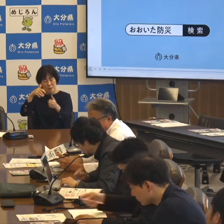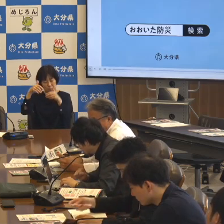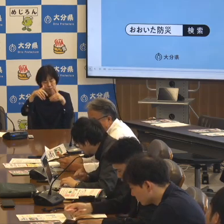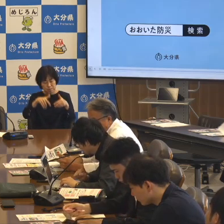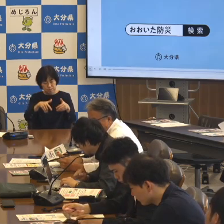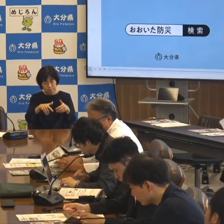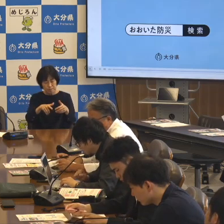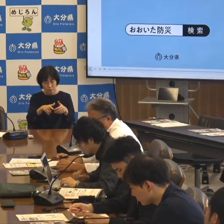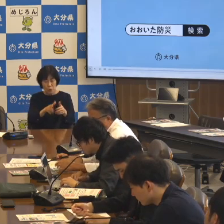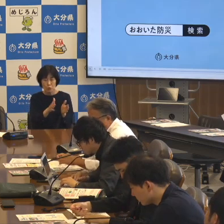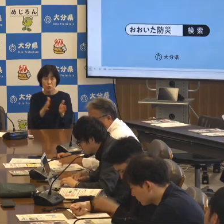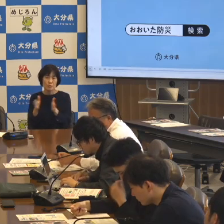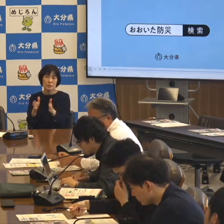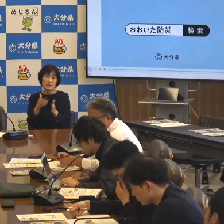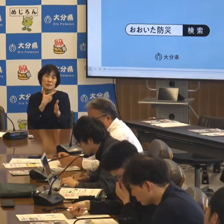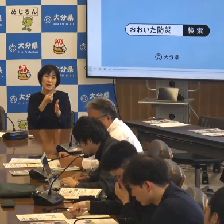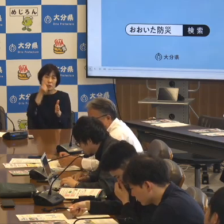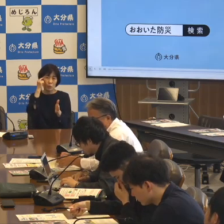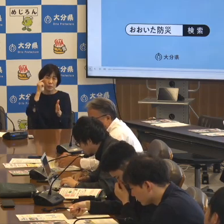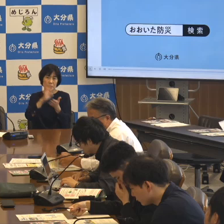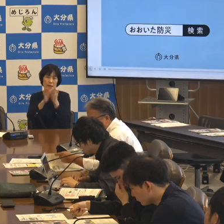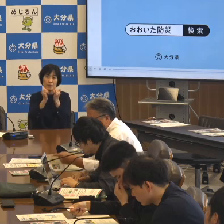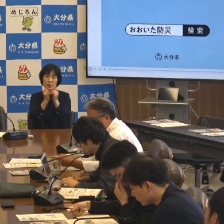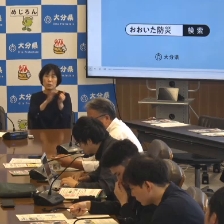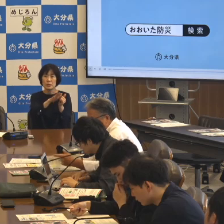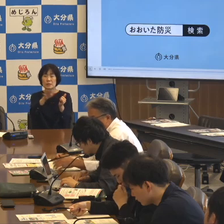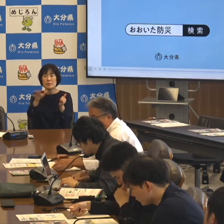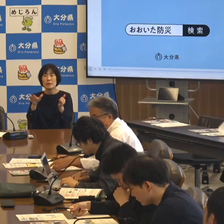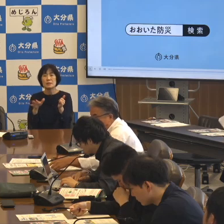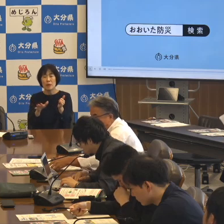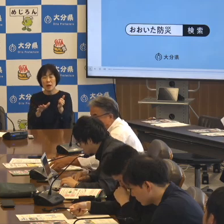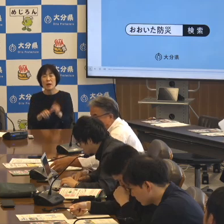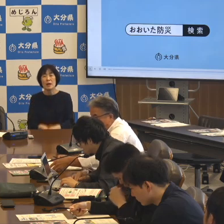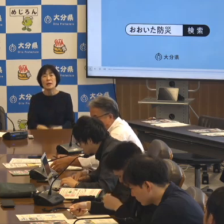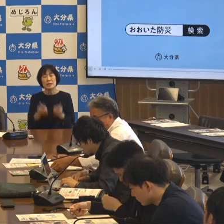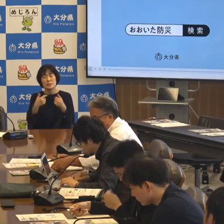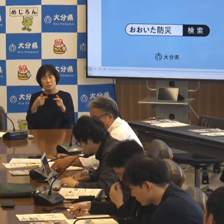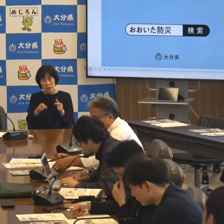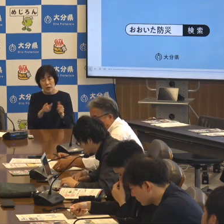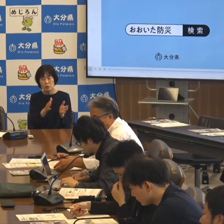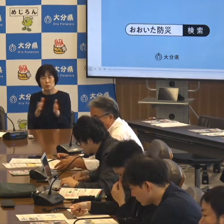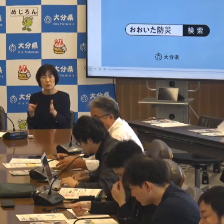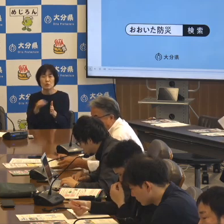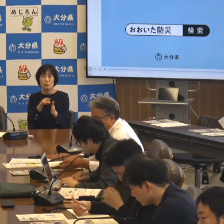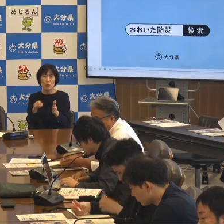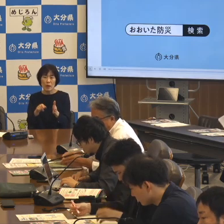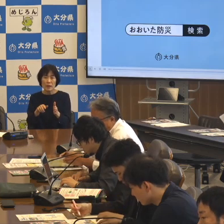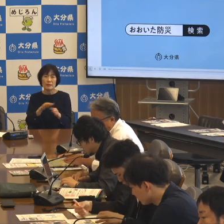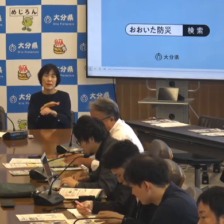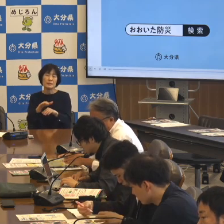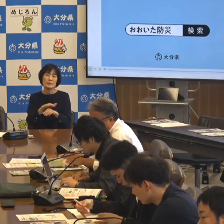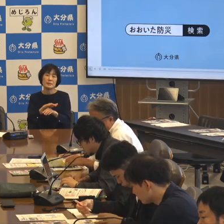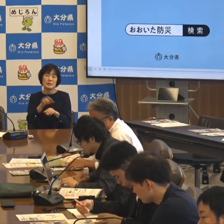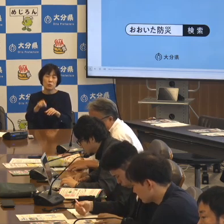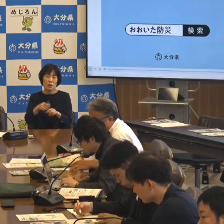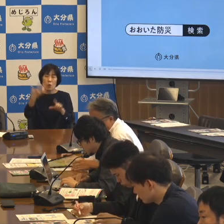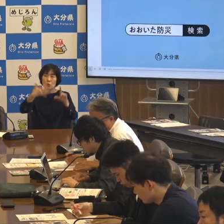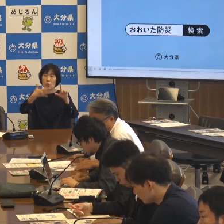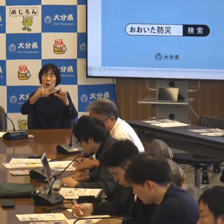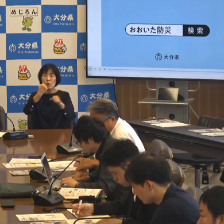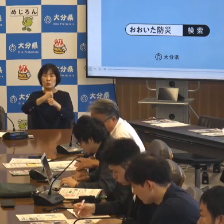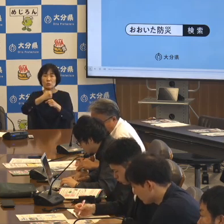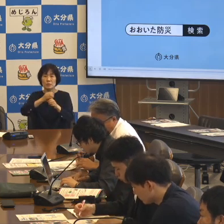皆様への呼びかけとしましてですね、平時から備えることの重要性ということで、動画を作りま